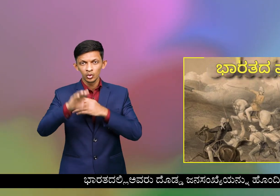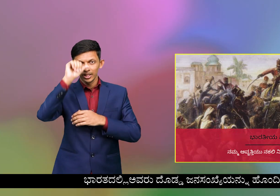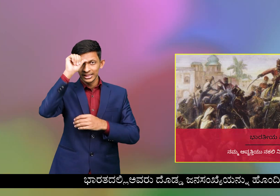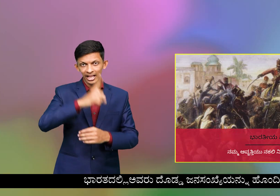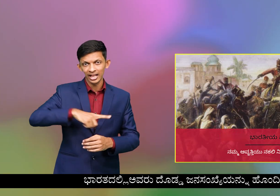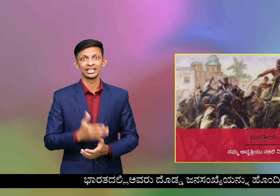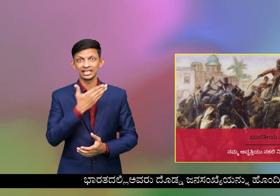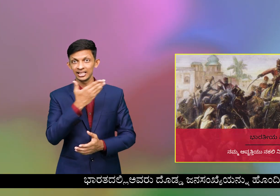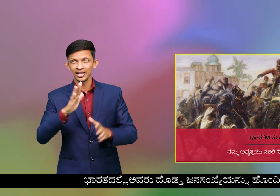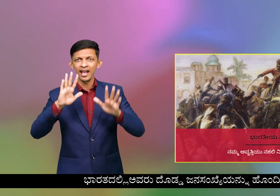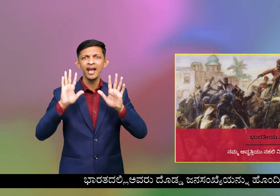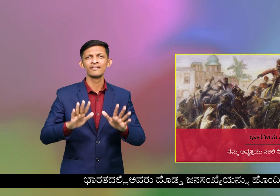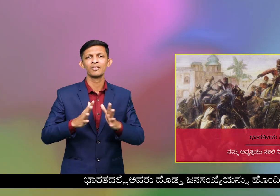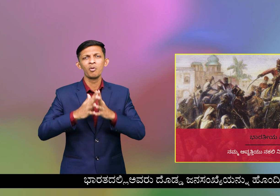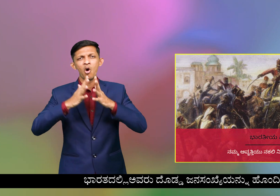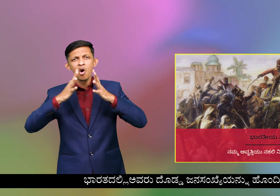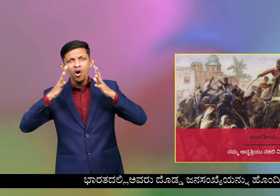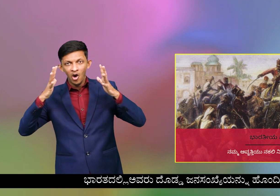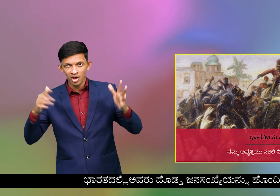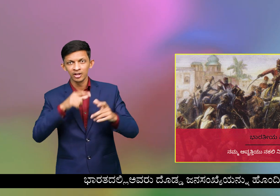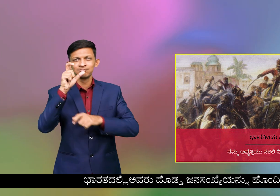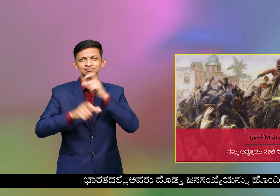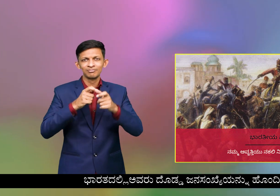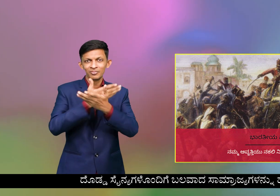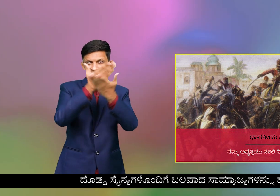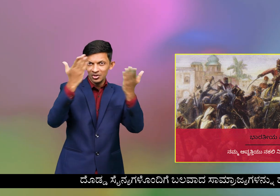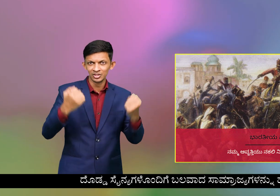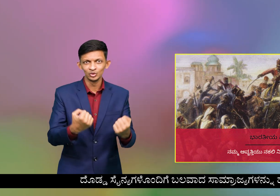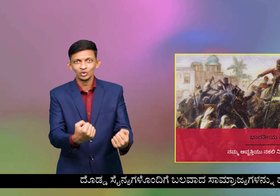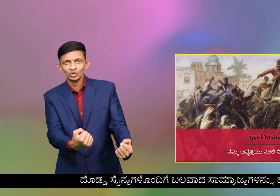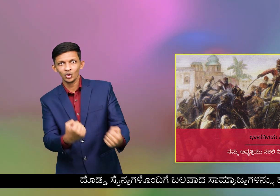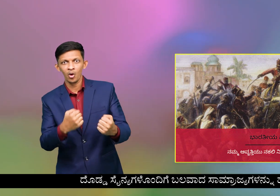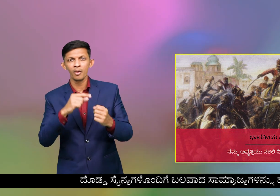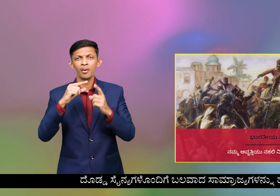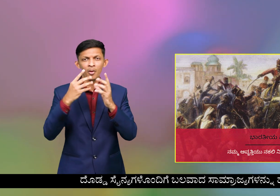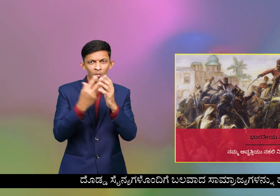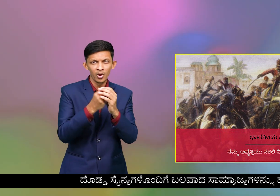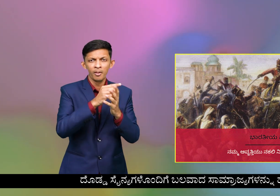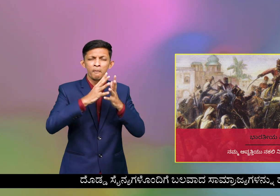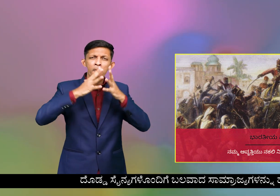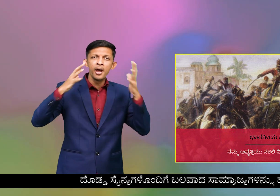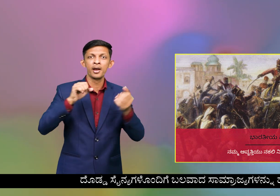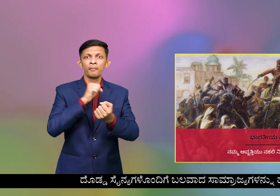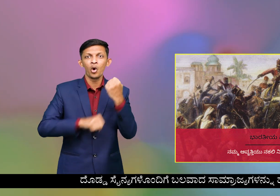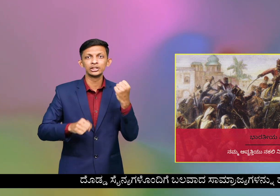ಭಾರತದಲ್ಲಿ ಅವರು ದೊಡ್ಡ ಜನಸಂಖ್ಯೆಯನ್ನು ಹೊಂದಿದ್ದರು ಮತ್ತು ದೊಡ್ಡ ಸೈನ್ಯಗಳೊಂದಿಗೆ ಬಲವಾದ ಸಾಮ್ರಾಜ್ಯಗಳನ್ನು